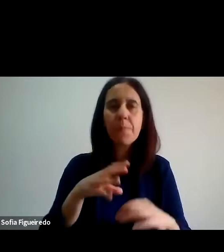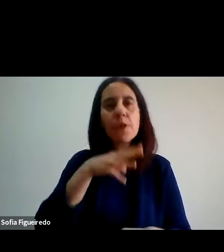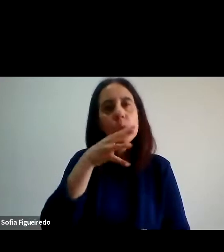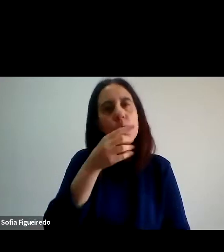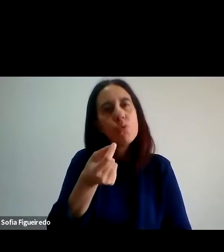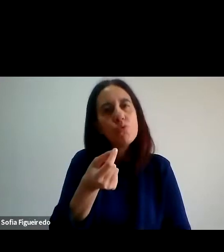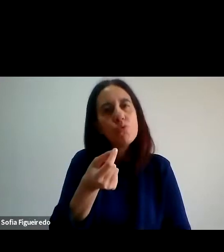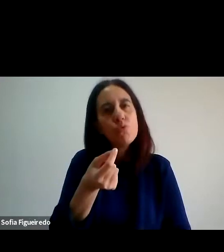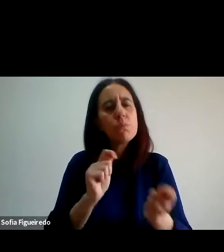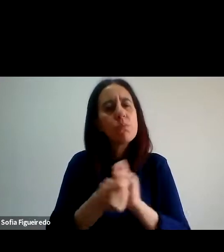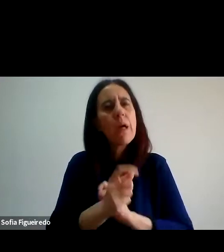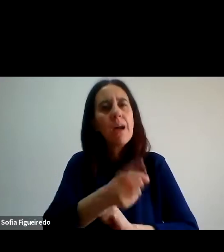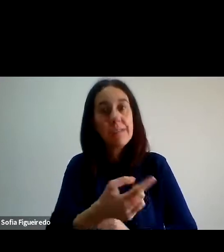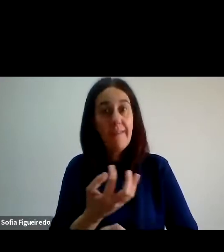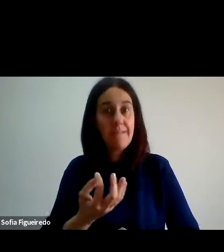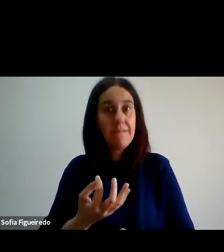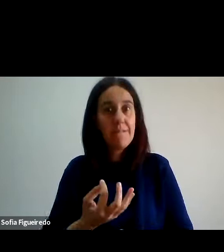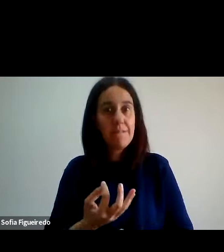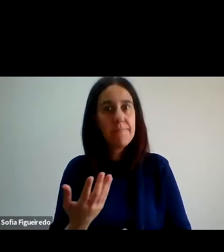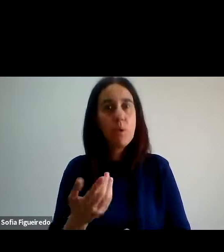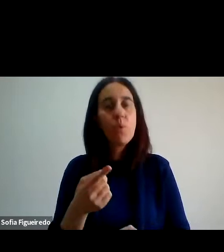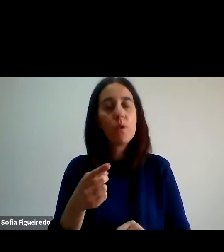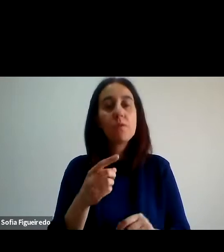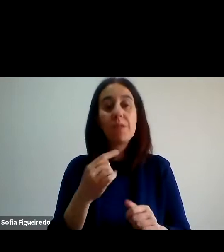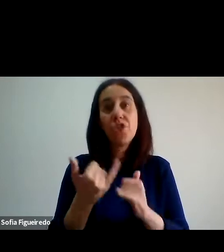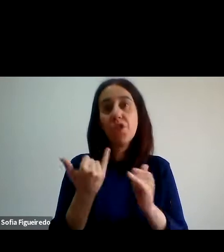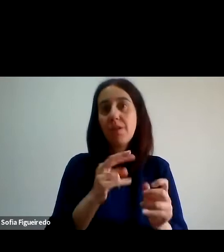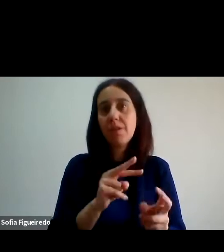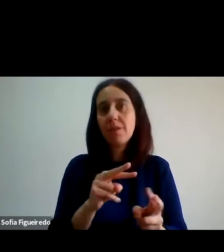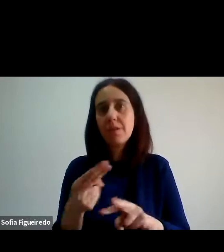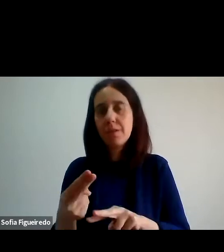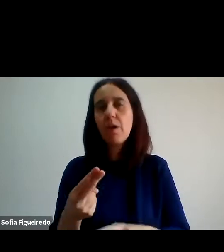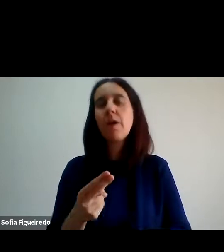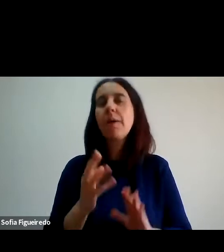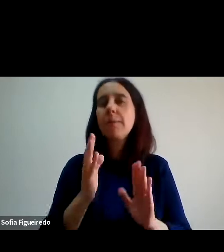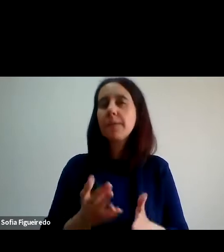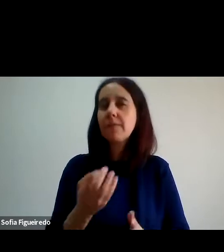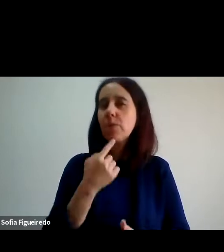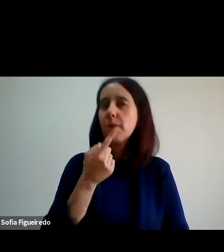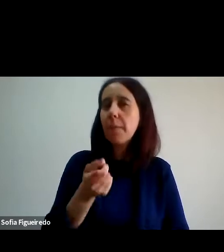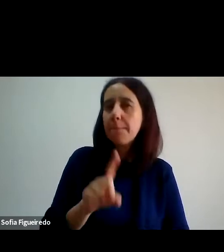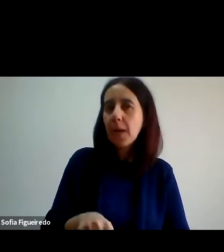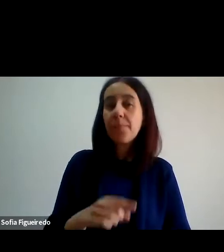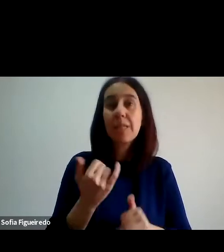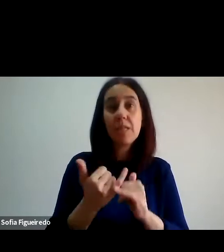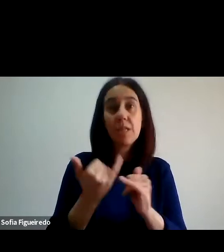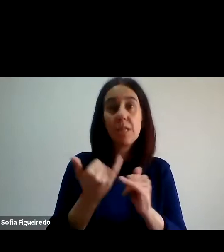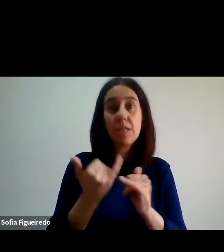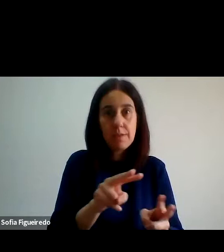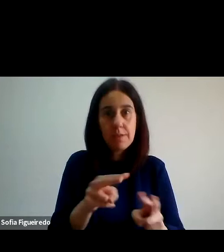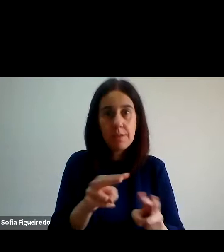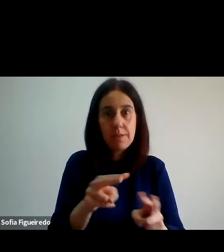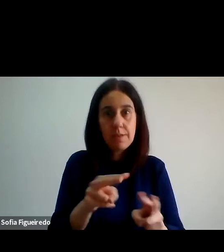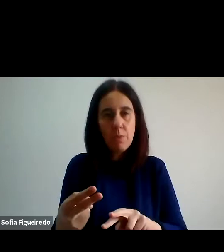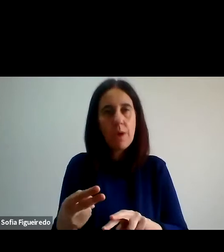que é que muda, efetivamente, na transição do digital, e é preciso, de facto, e eu volto a dizer, a transição digital é o